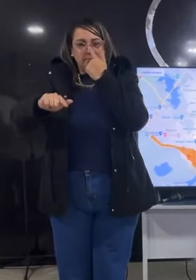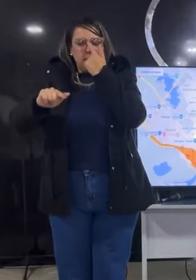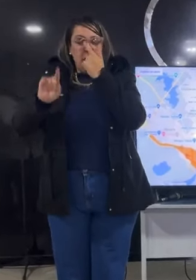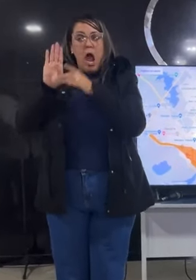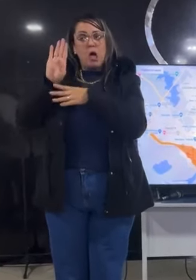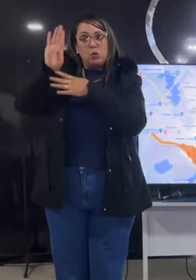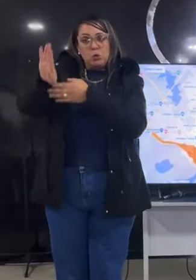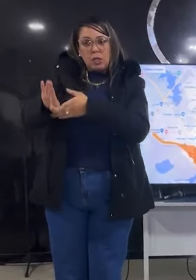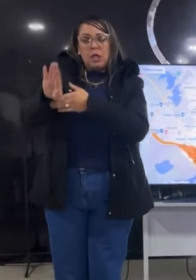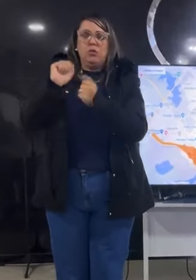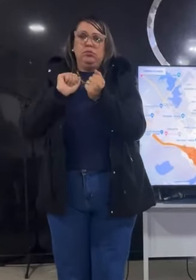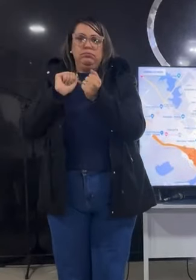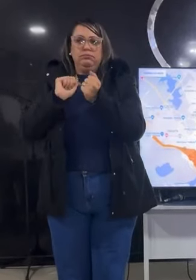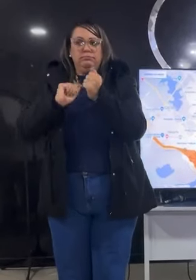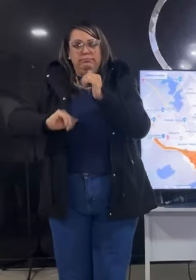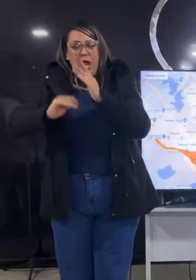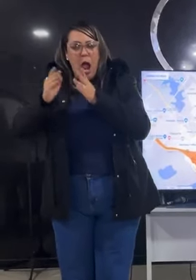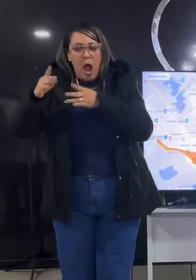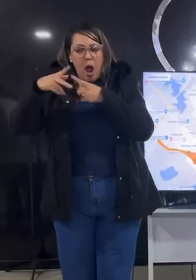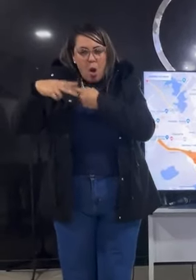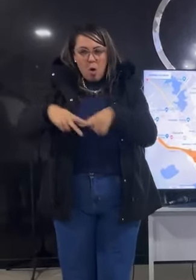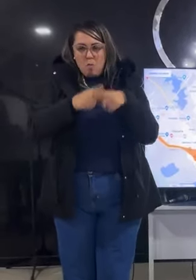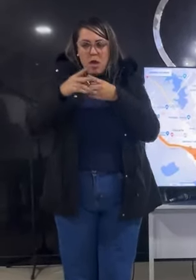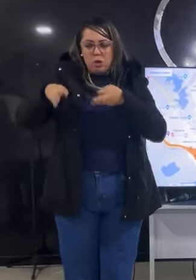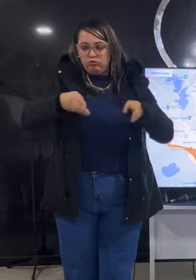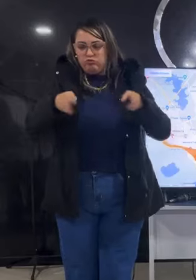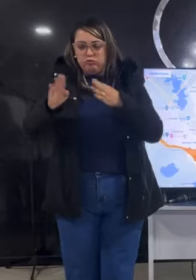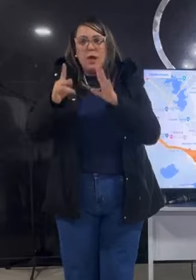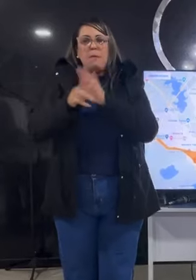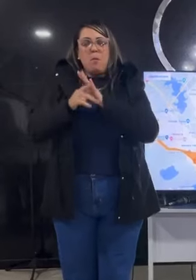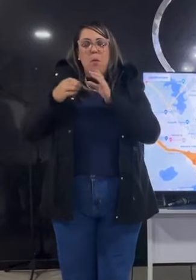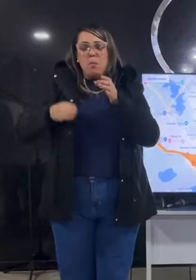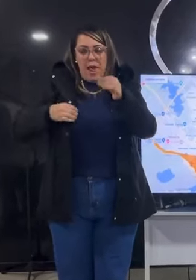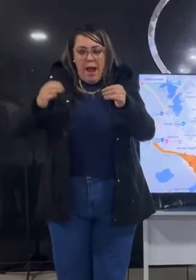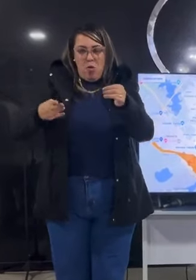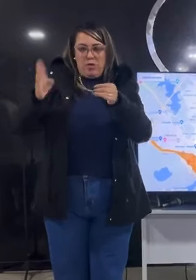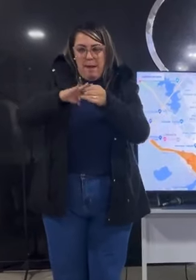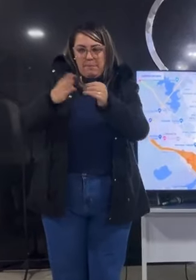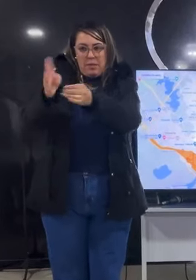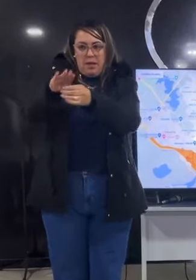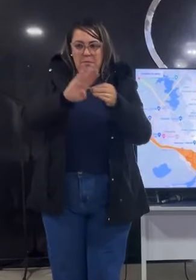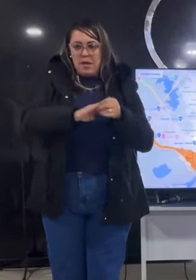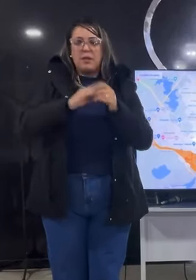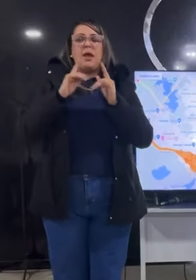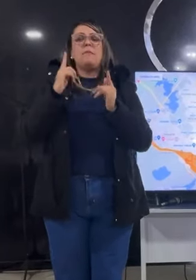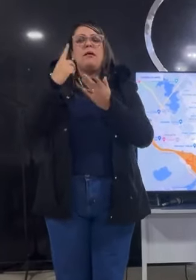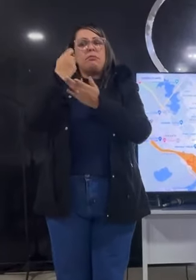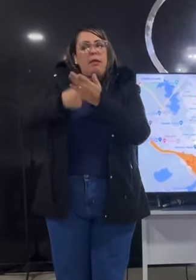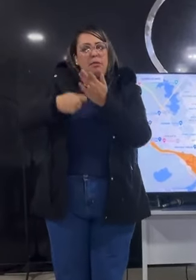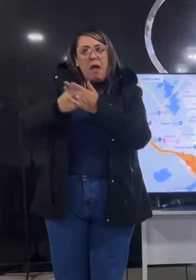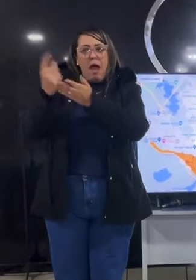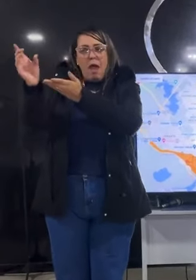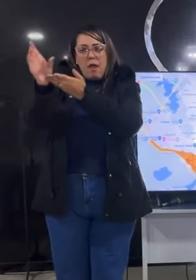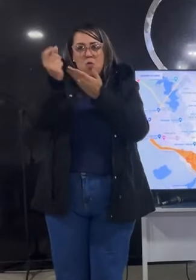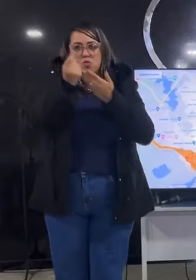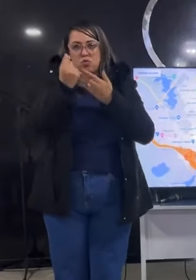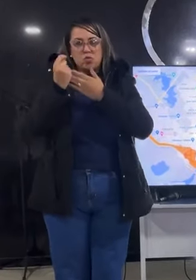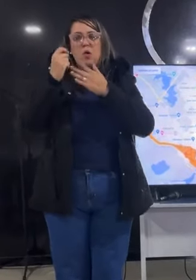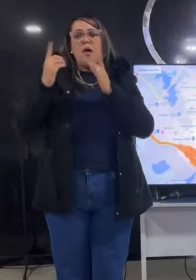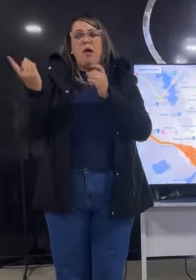eh recuperando as vias né tapando os buracos buscando recursos para recuperar as pontes enfim ajudando na